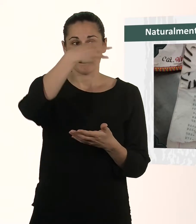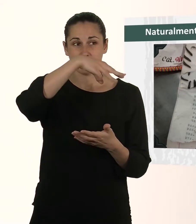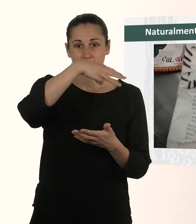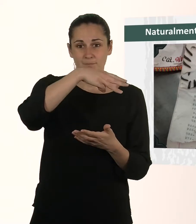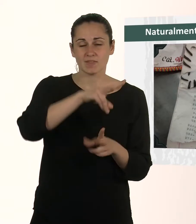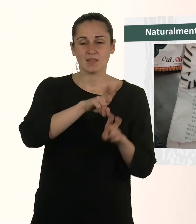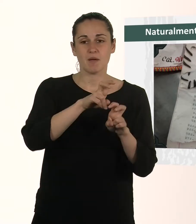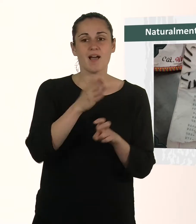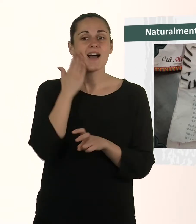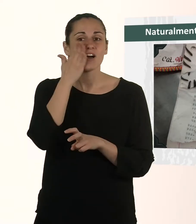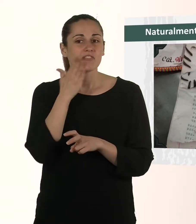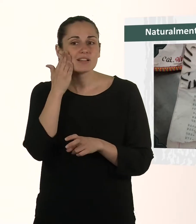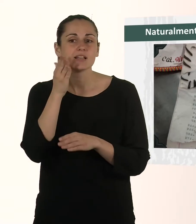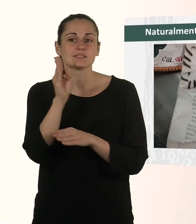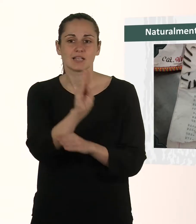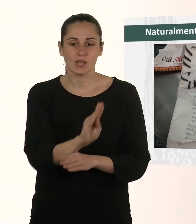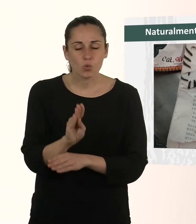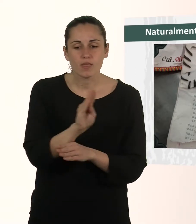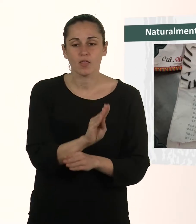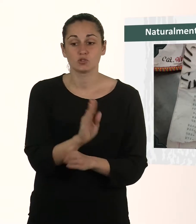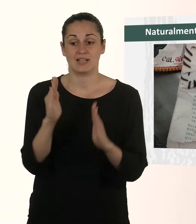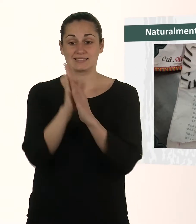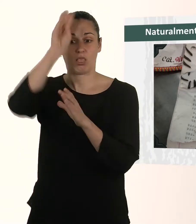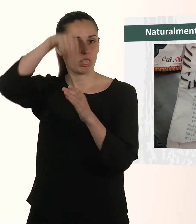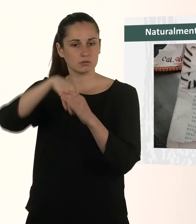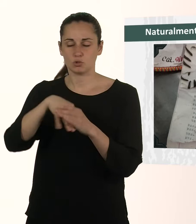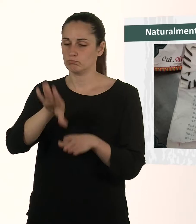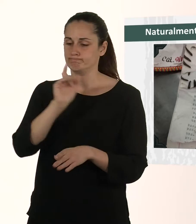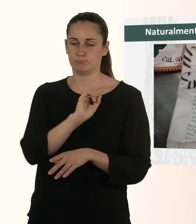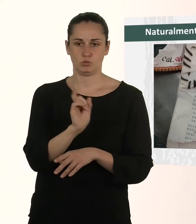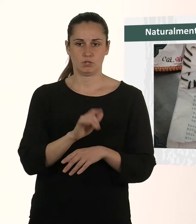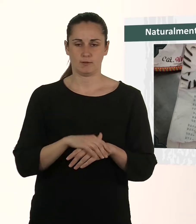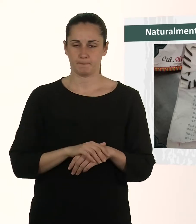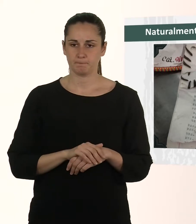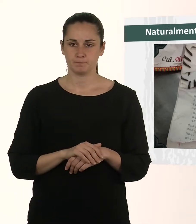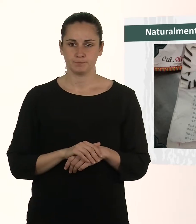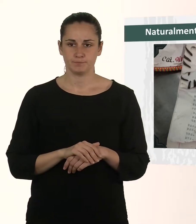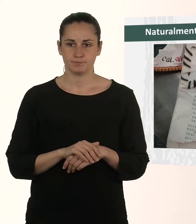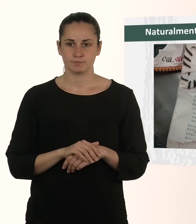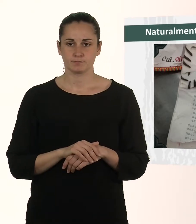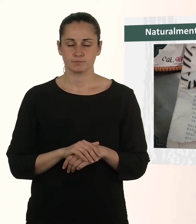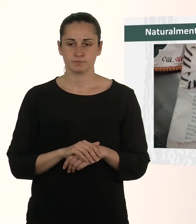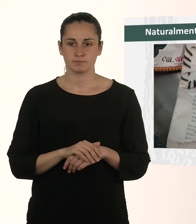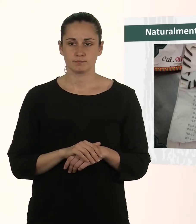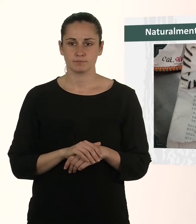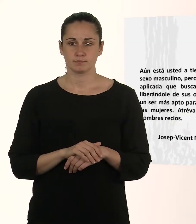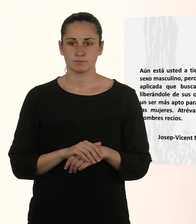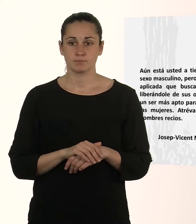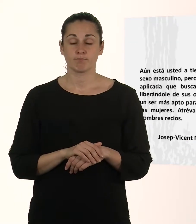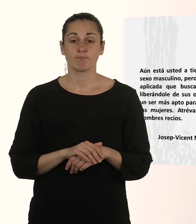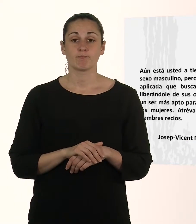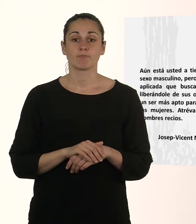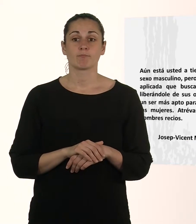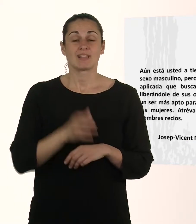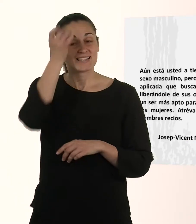los cuidados en el interior de los hogares, en el interior de las parejas. A partir de